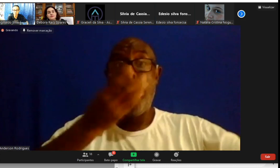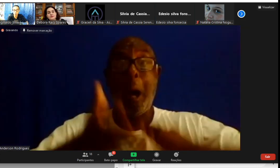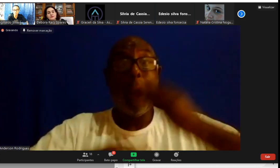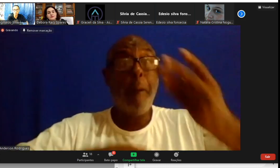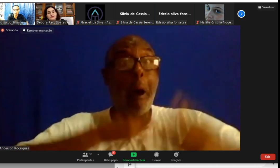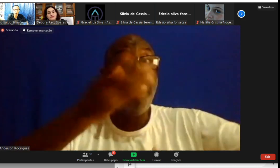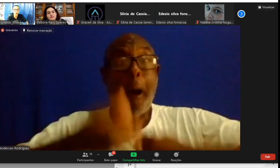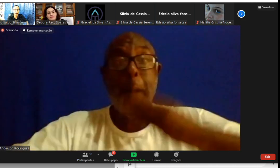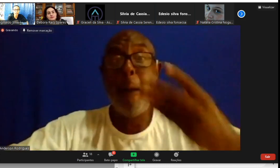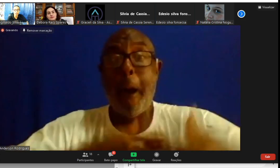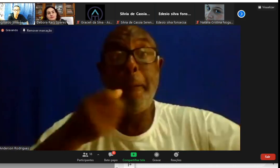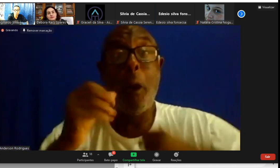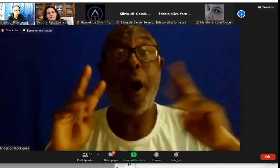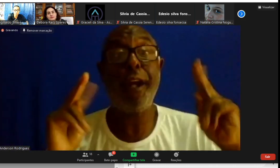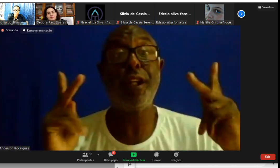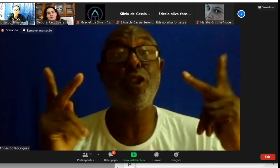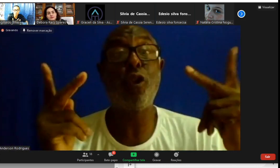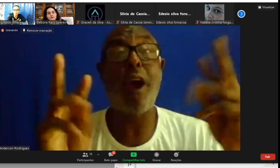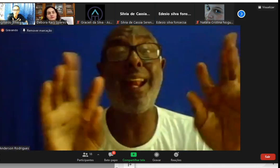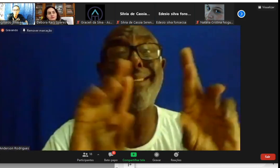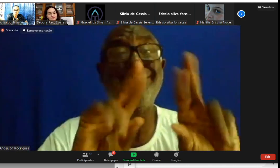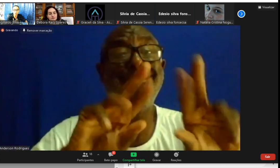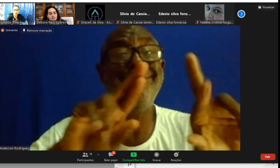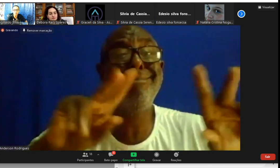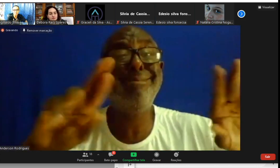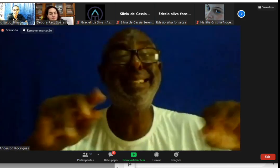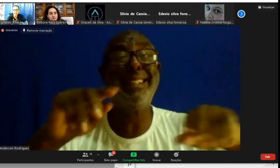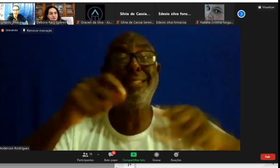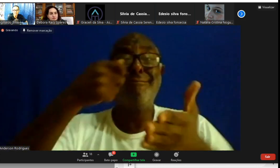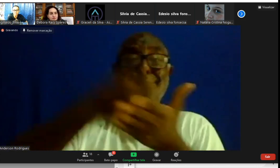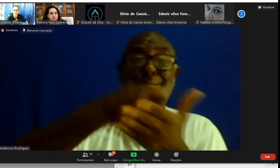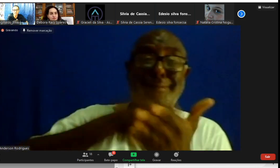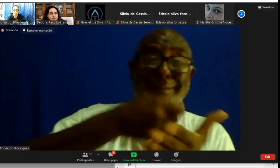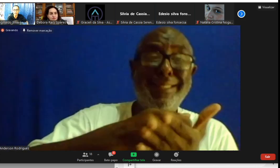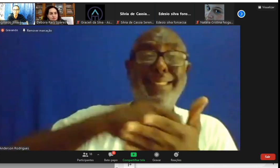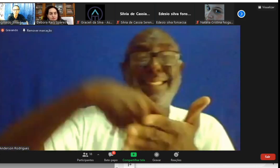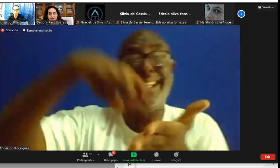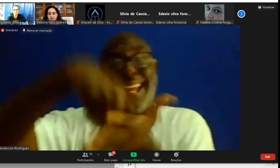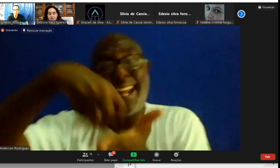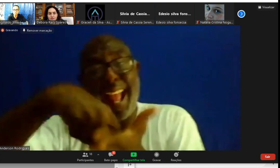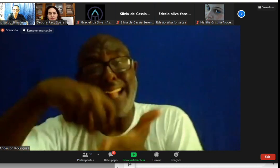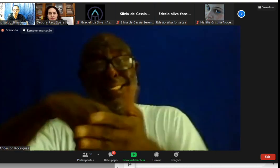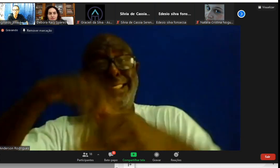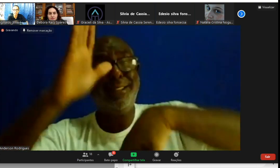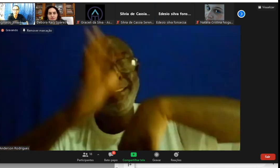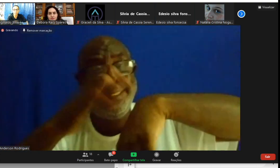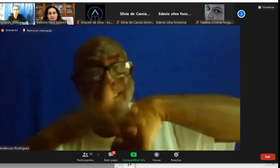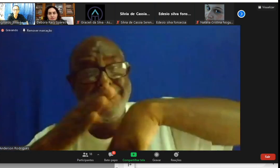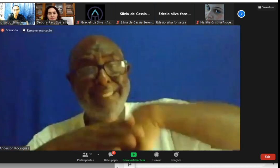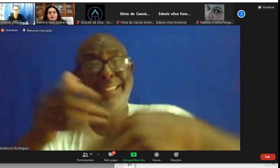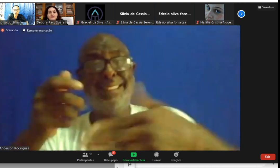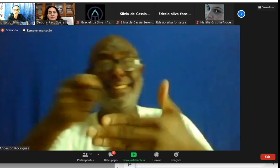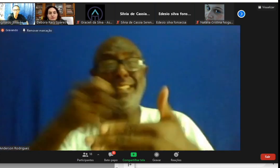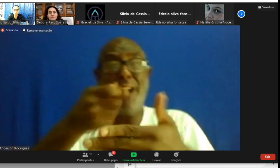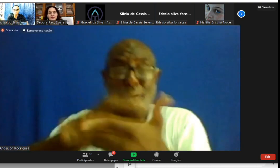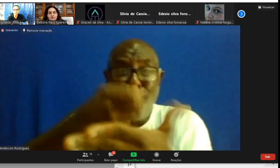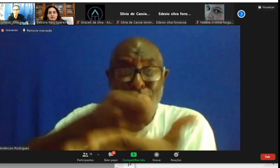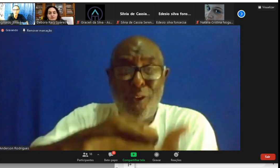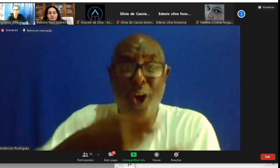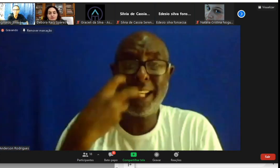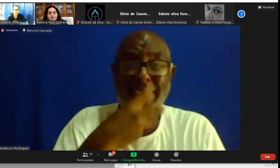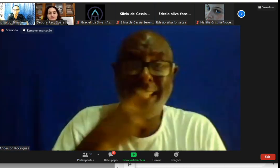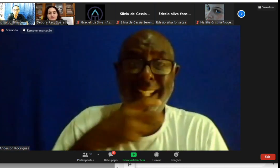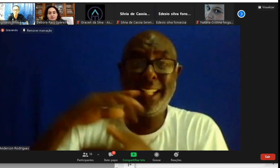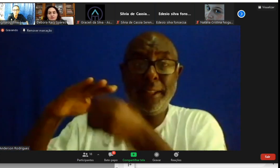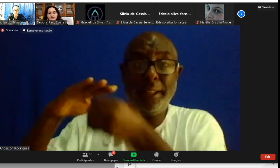diante, quando os surdos tiveram a oportunidade de entrar no Letras Libras, eles viram